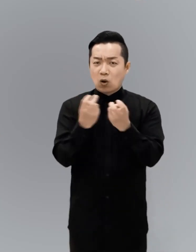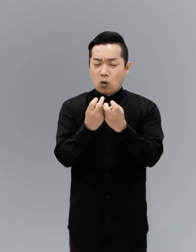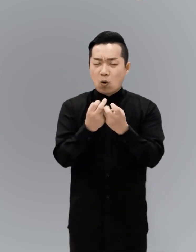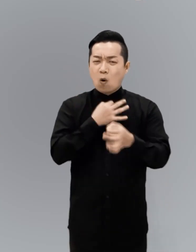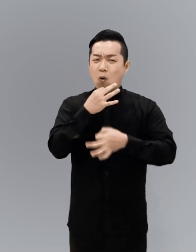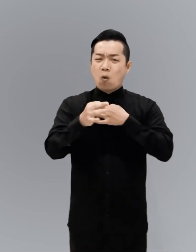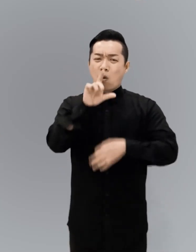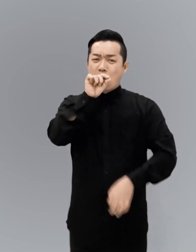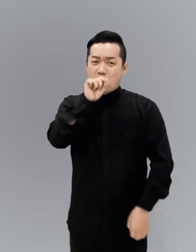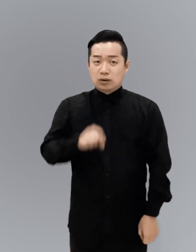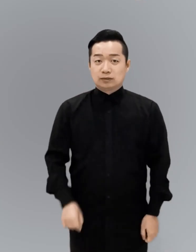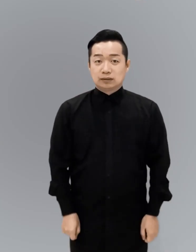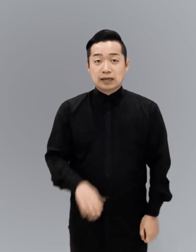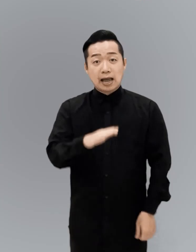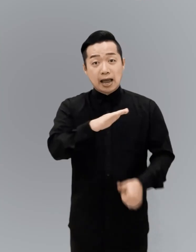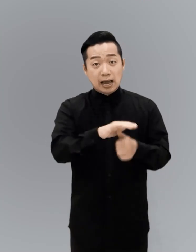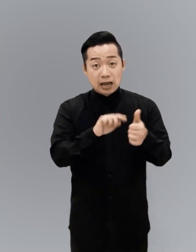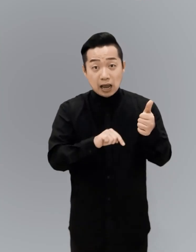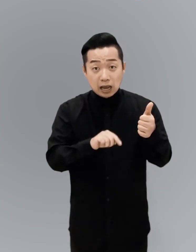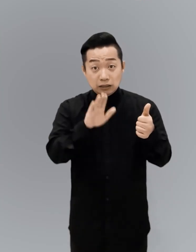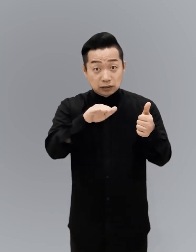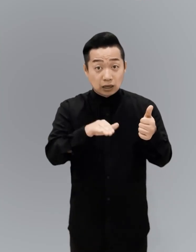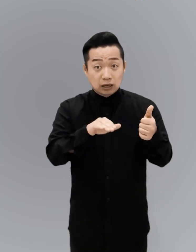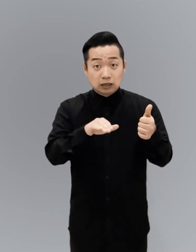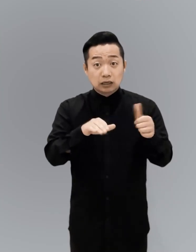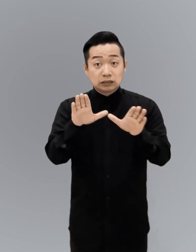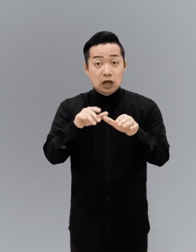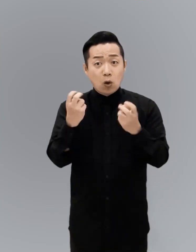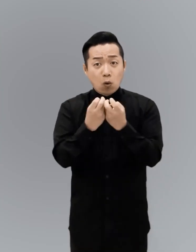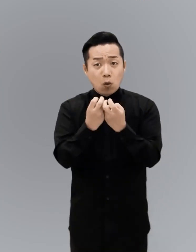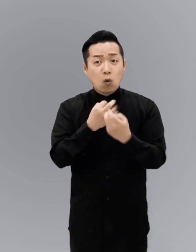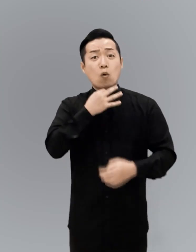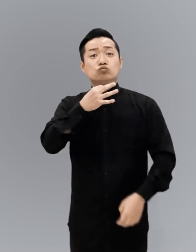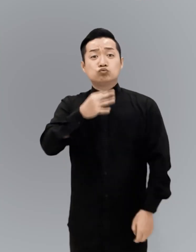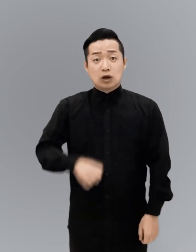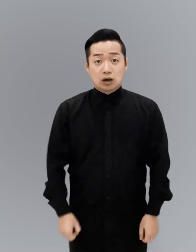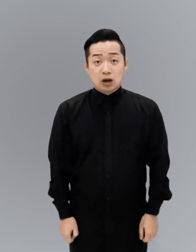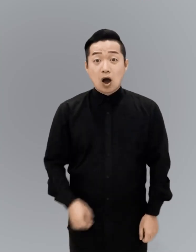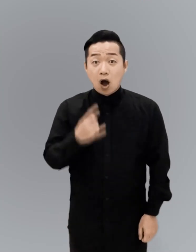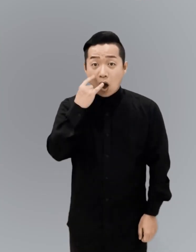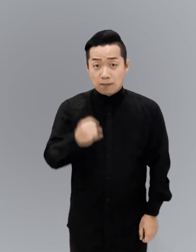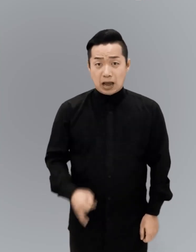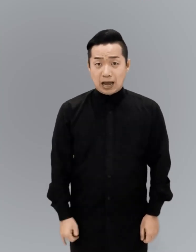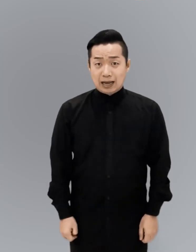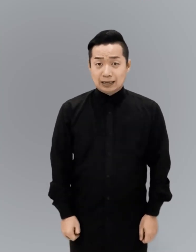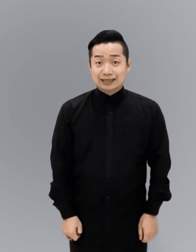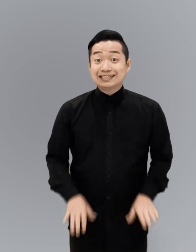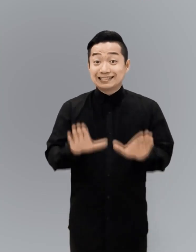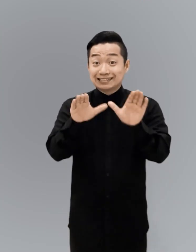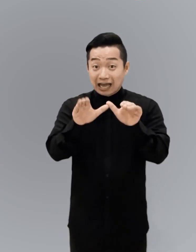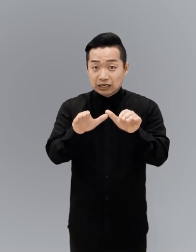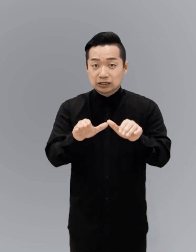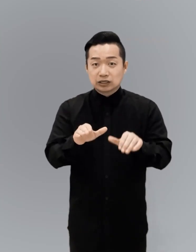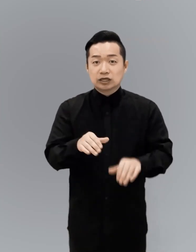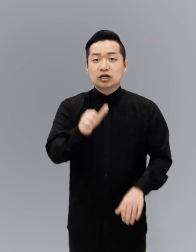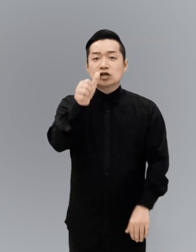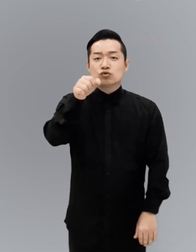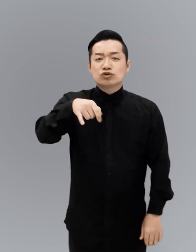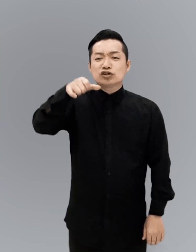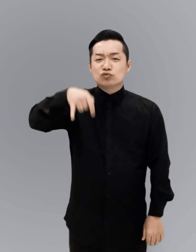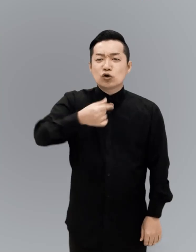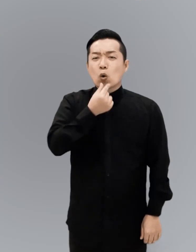새가 어떻게 울까 하다가 이 아이한테 근데 새가 어떻게 울지? 그랬더니 아이가 엄마